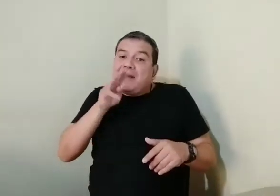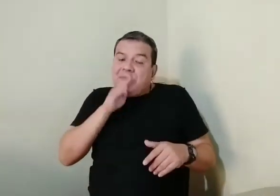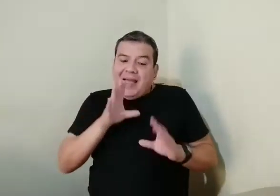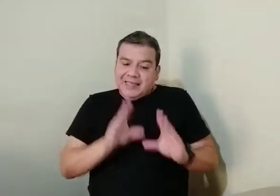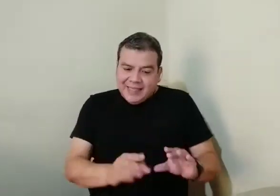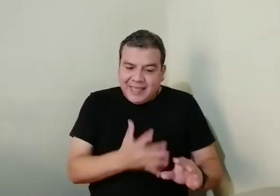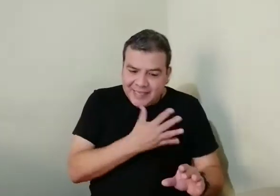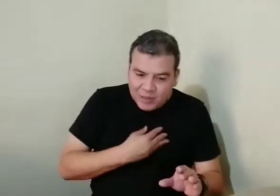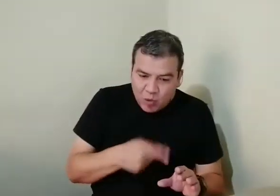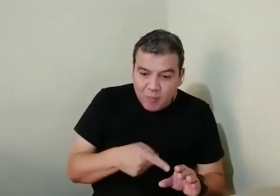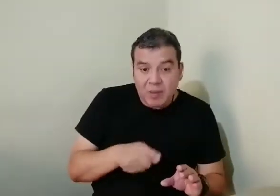vivirla.